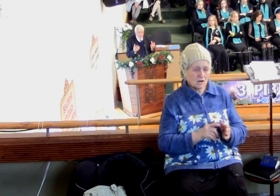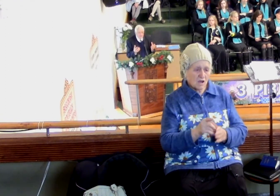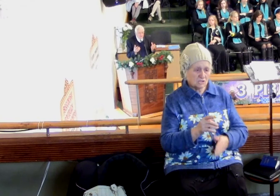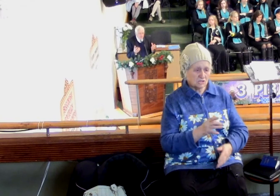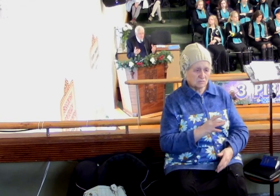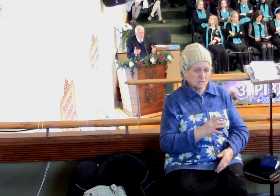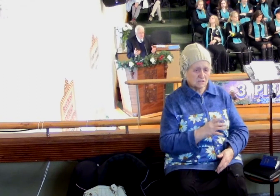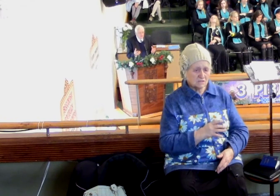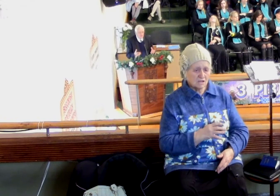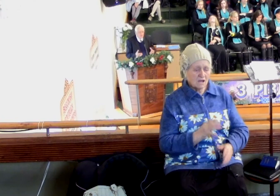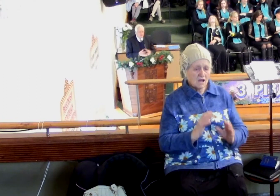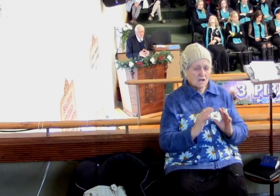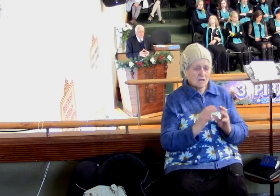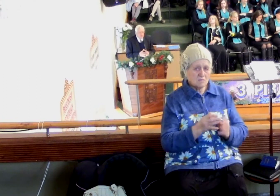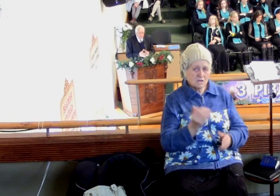быть. И мир его